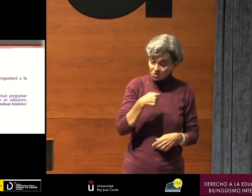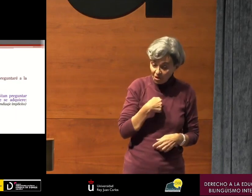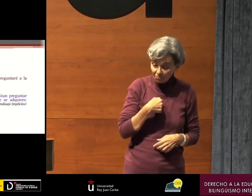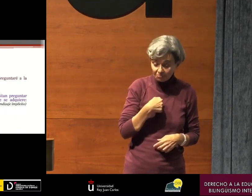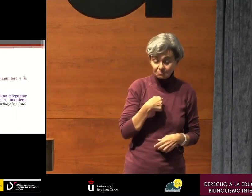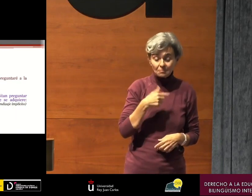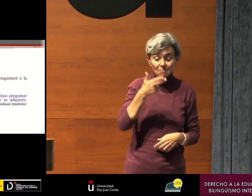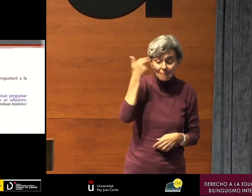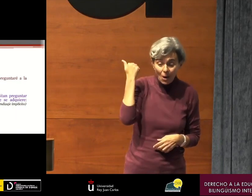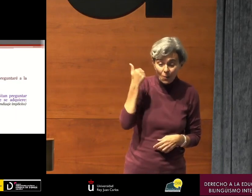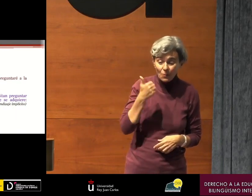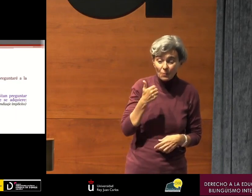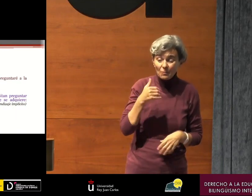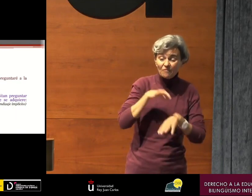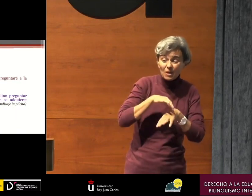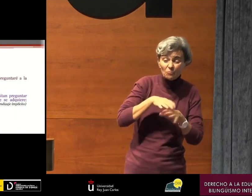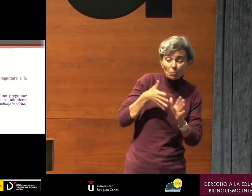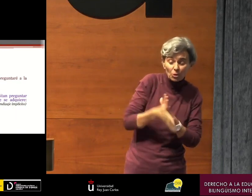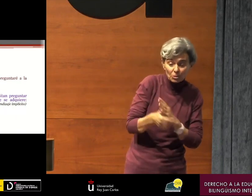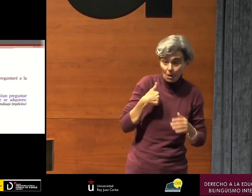De esta manera,